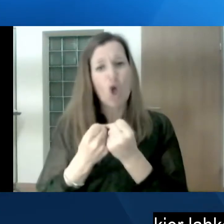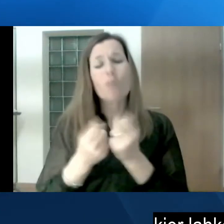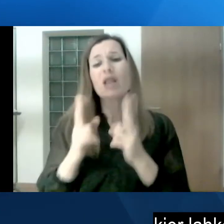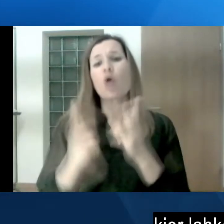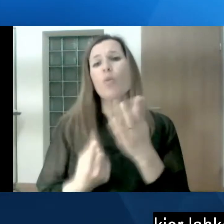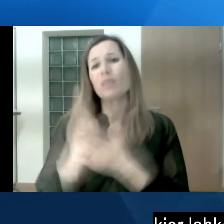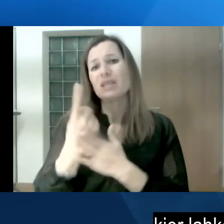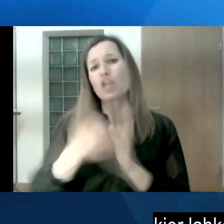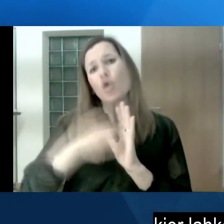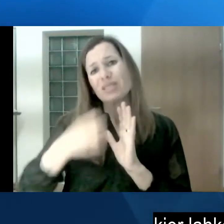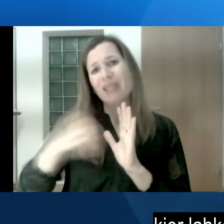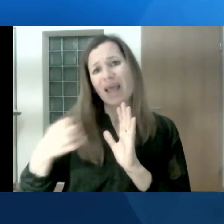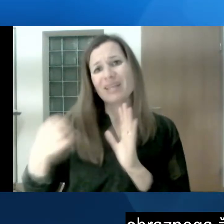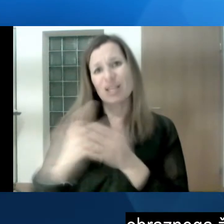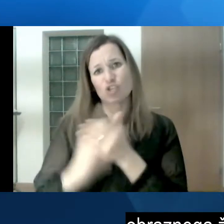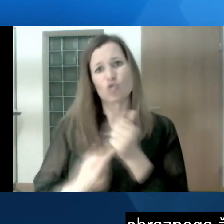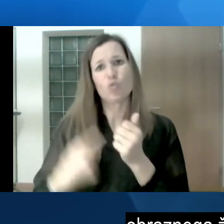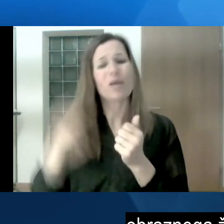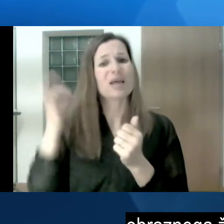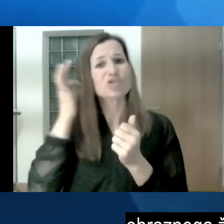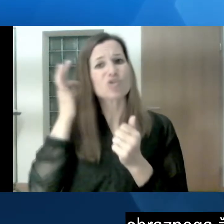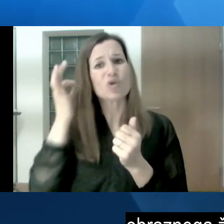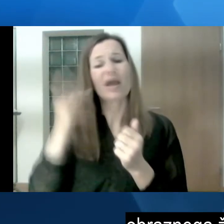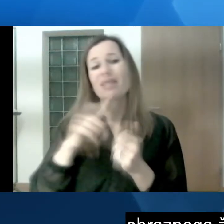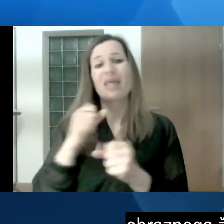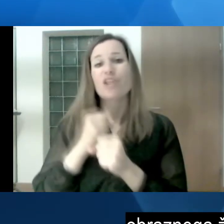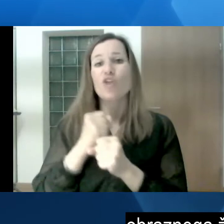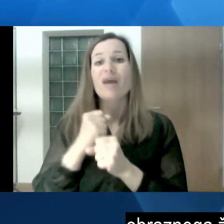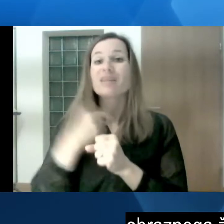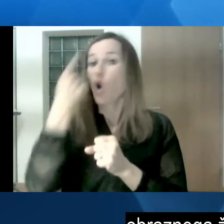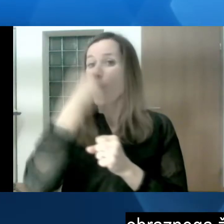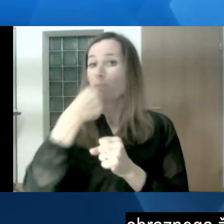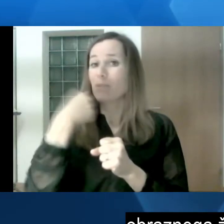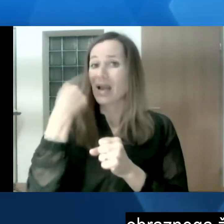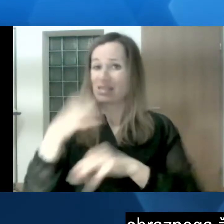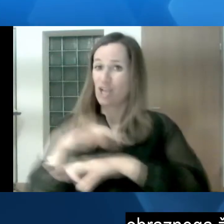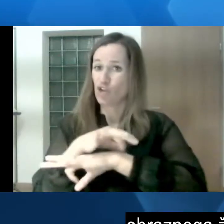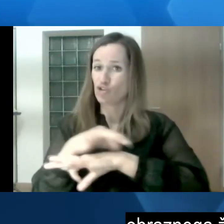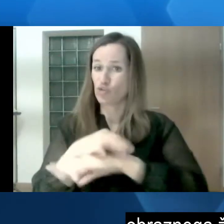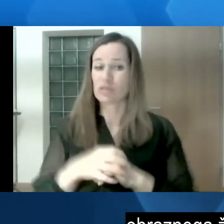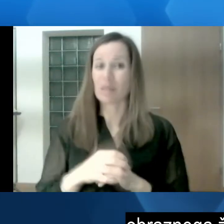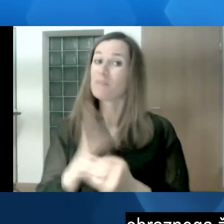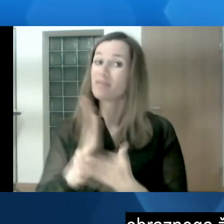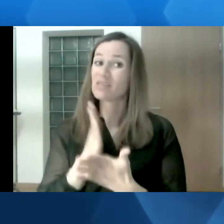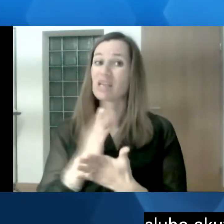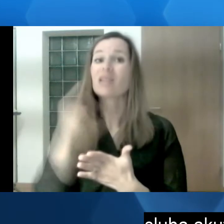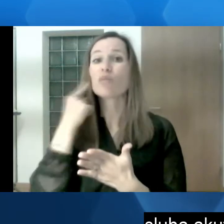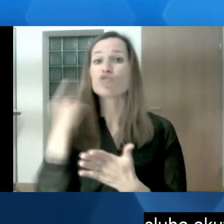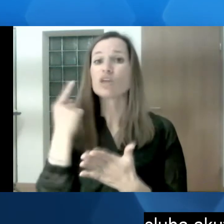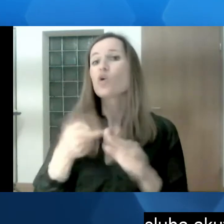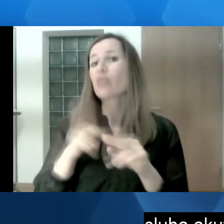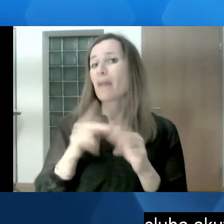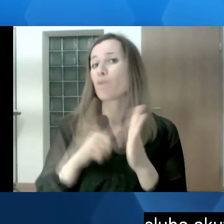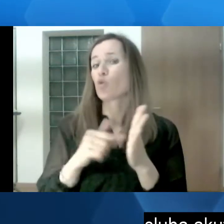izgube sluha in nedelovanja obraznega živca. V srednjem ušesu so najpogostejši vzroki za izgubo